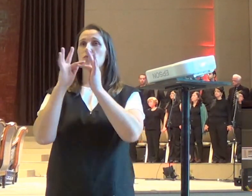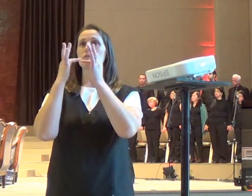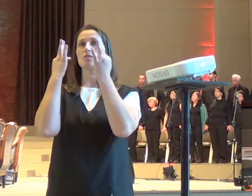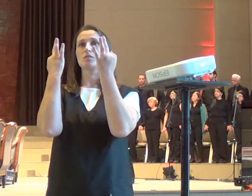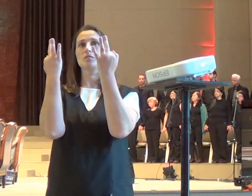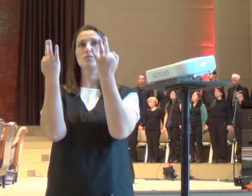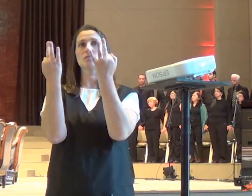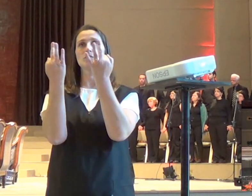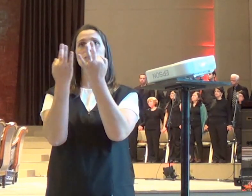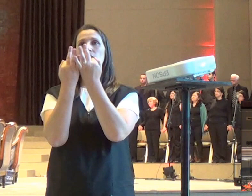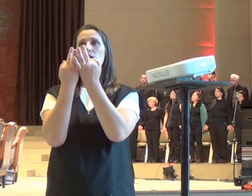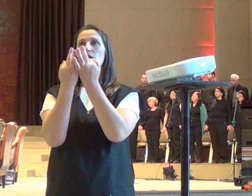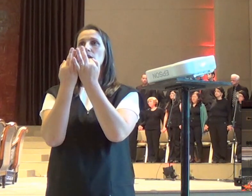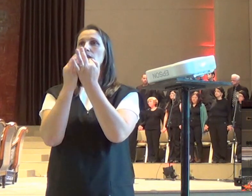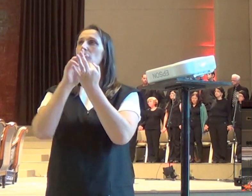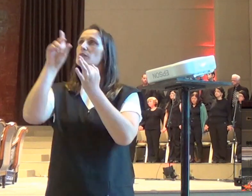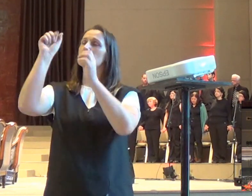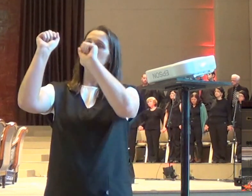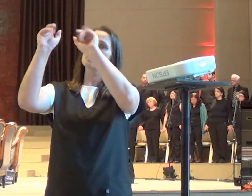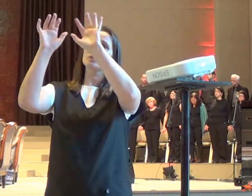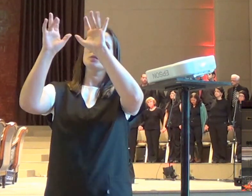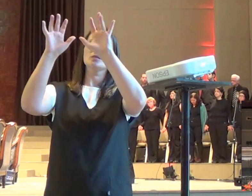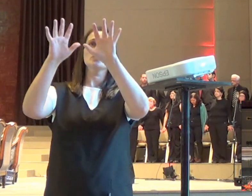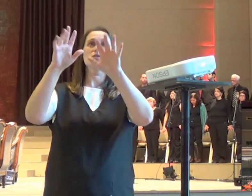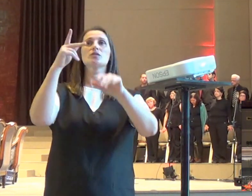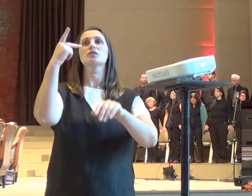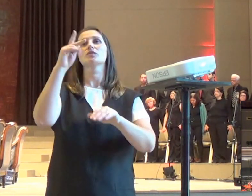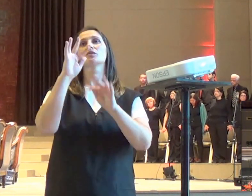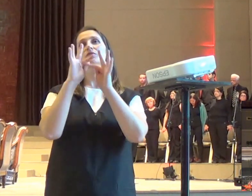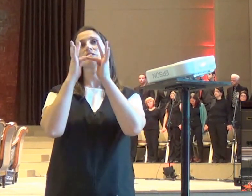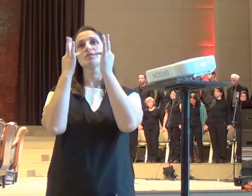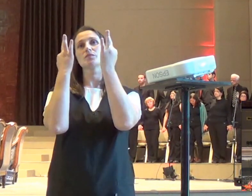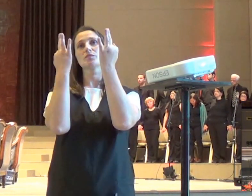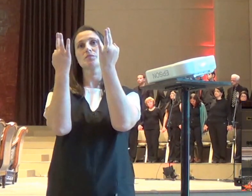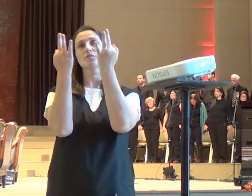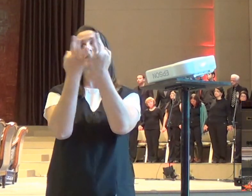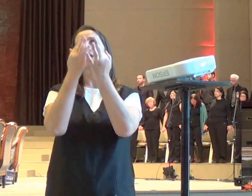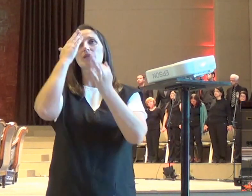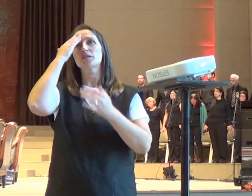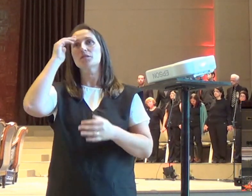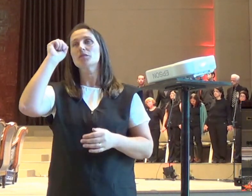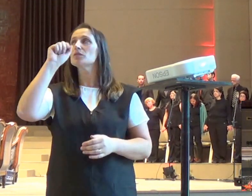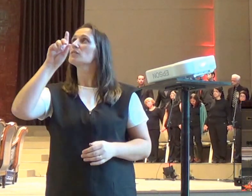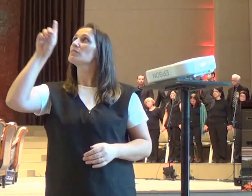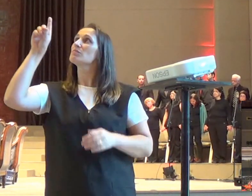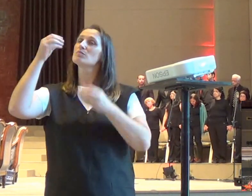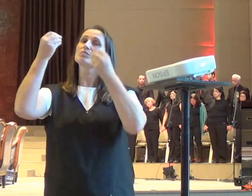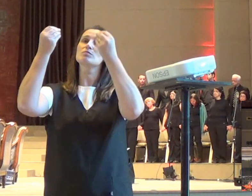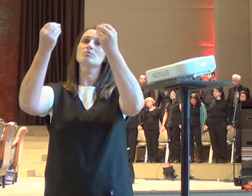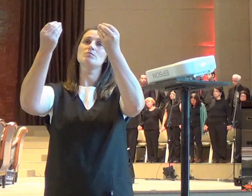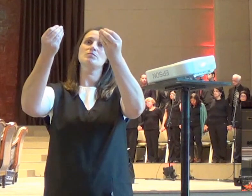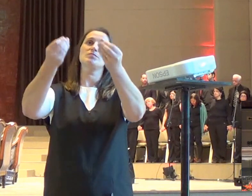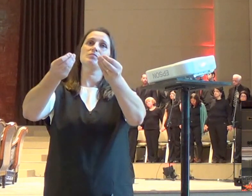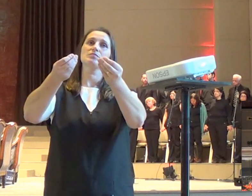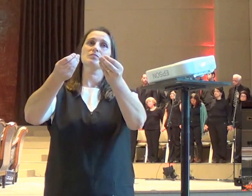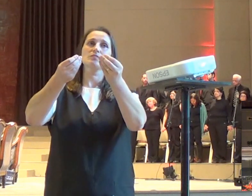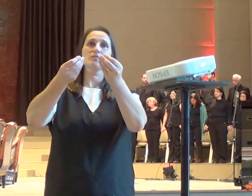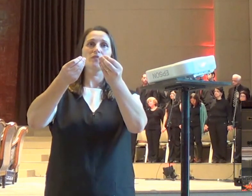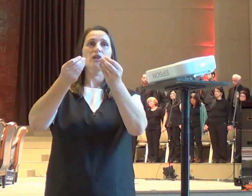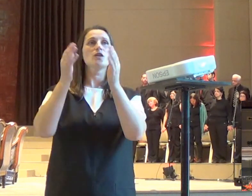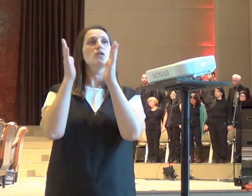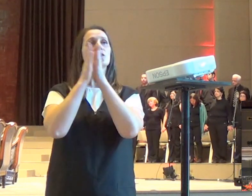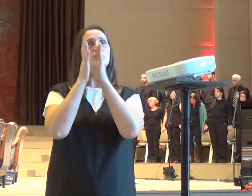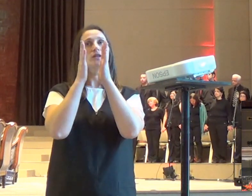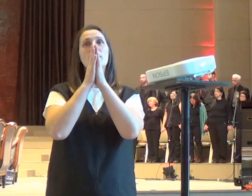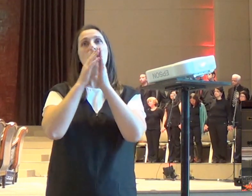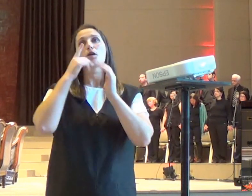para que a benção do senhor esteja lá para que a sabedoria do senhor esteja lá quero orar pelos seus